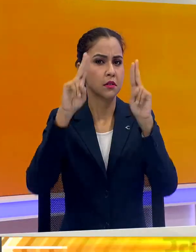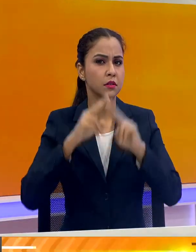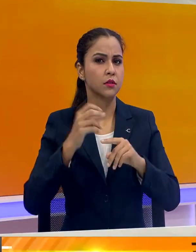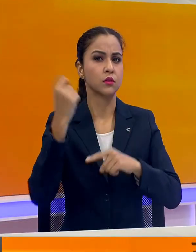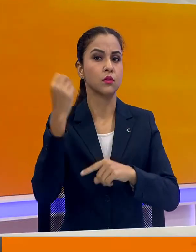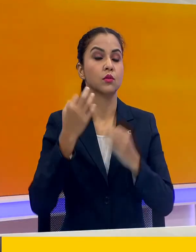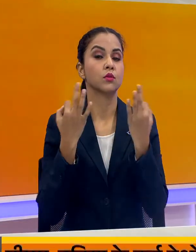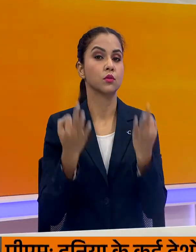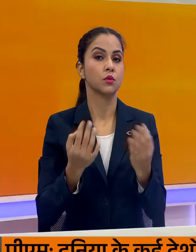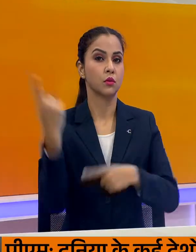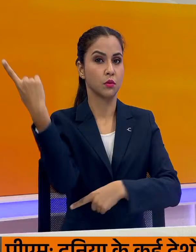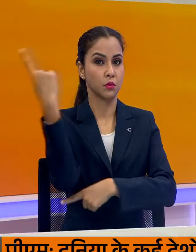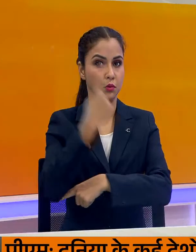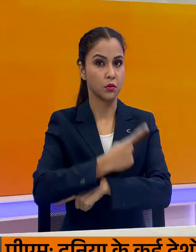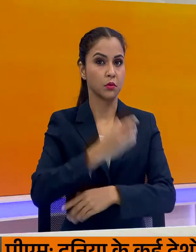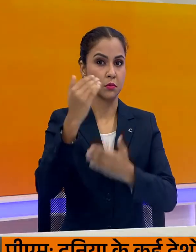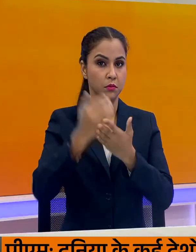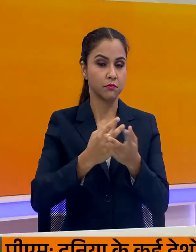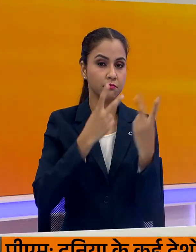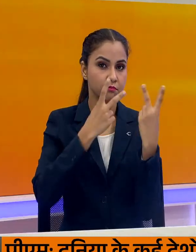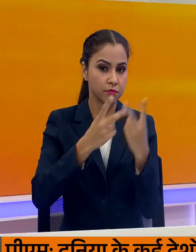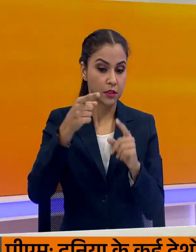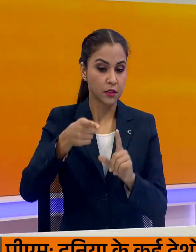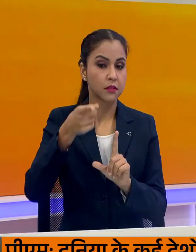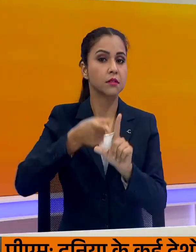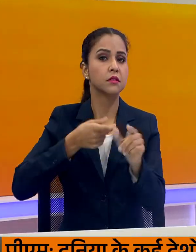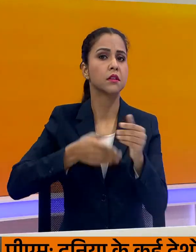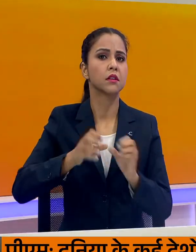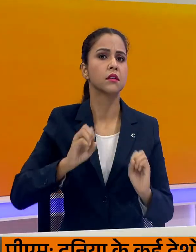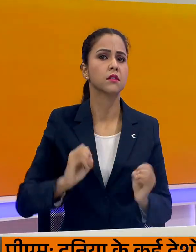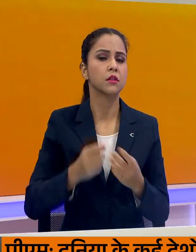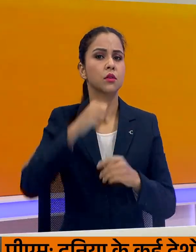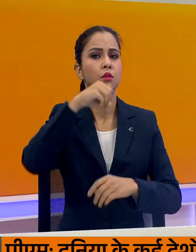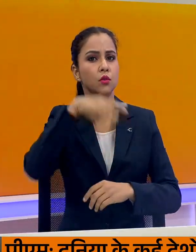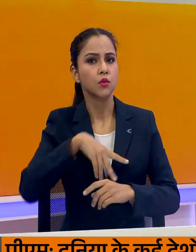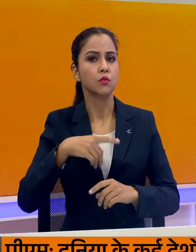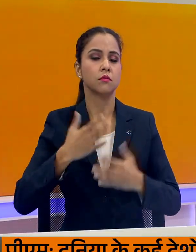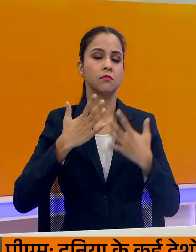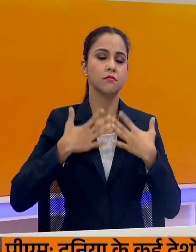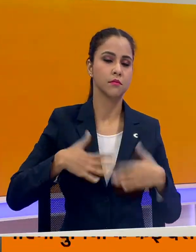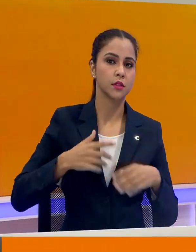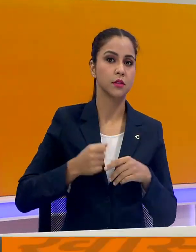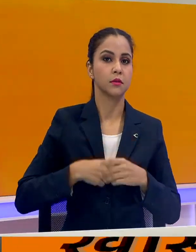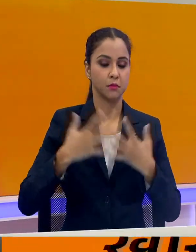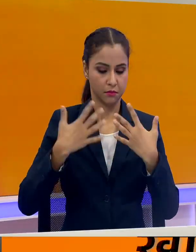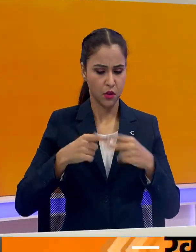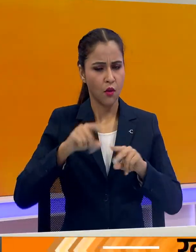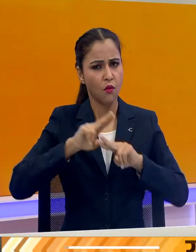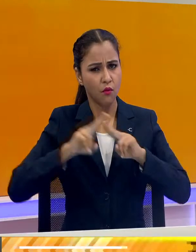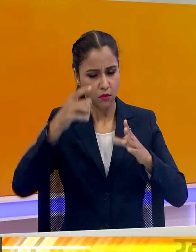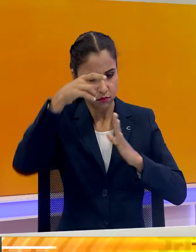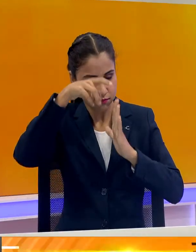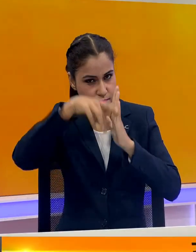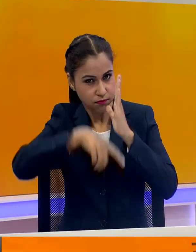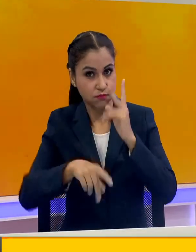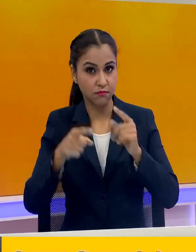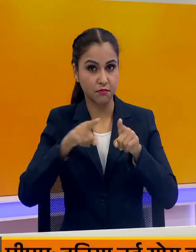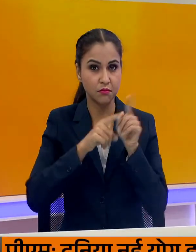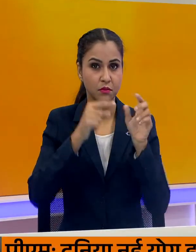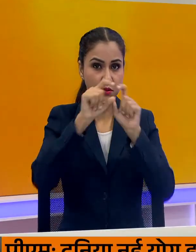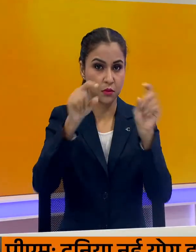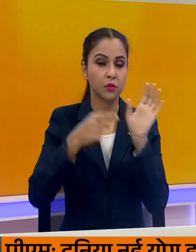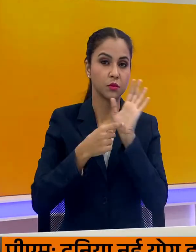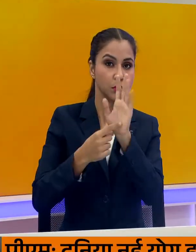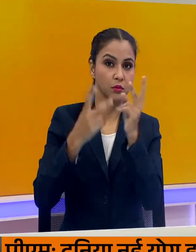का नेतृत्व किया। इस वर्ष का आयोजन युवा मन और तन पर योग के गहरे प्रभाव को रेखांकित करता